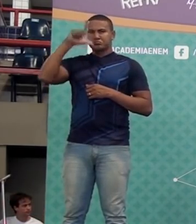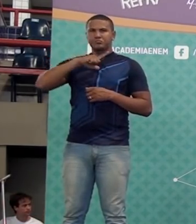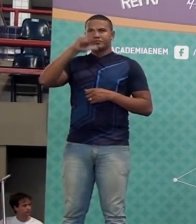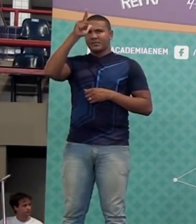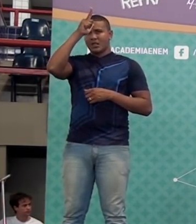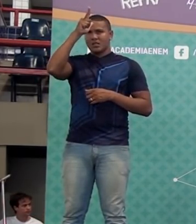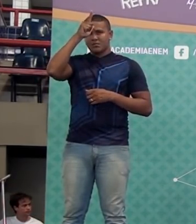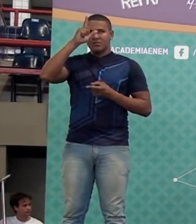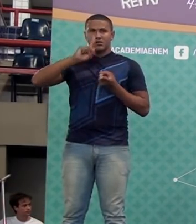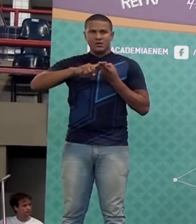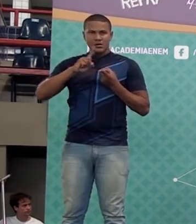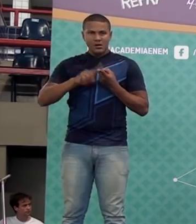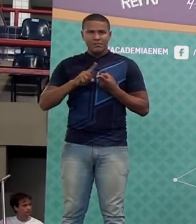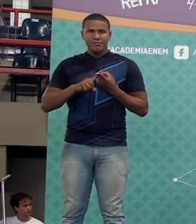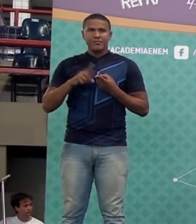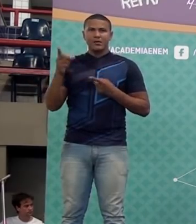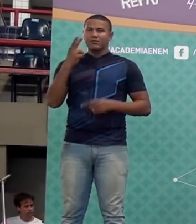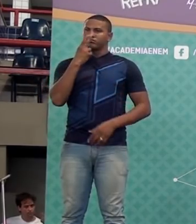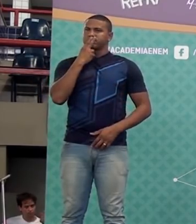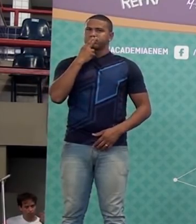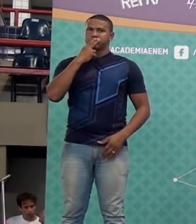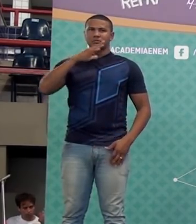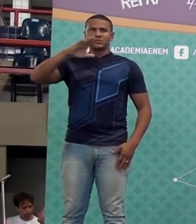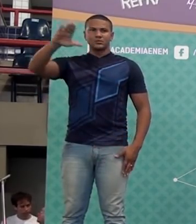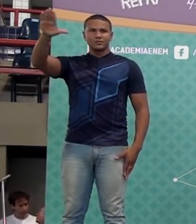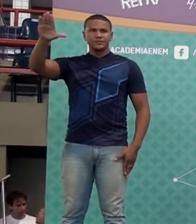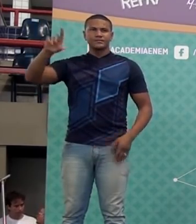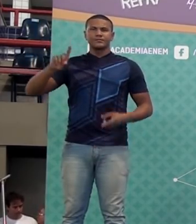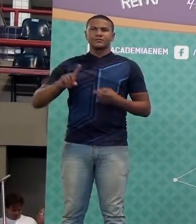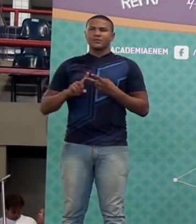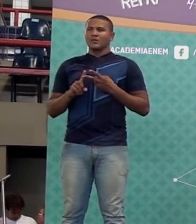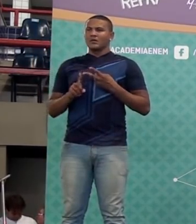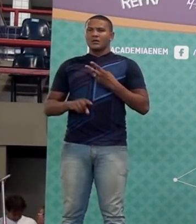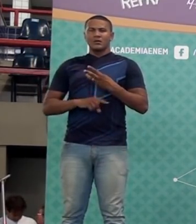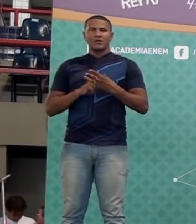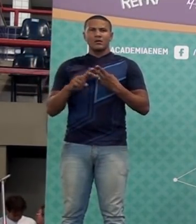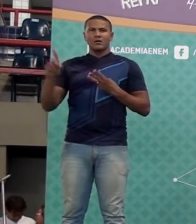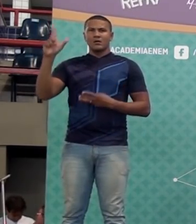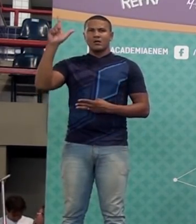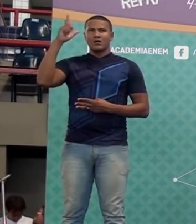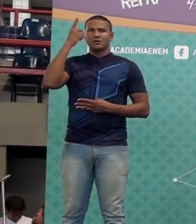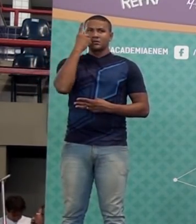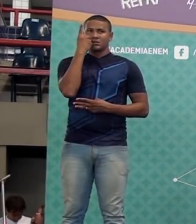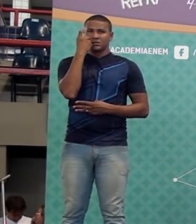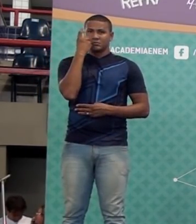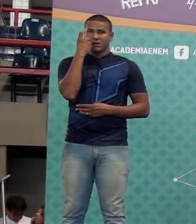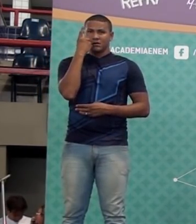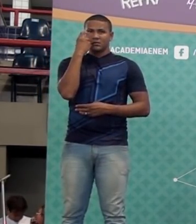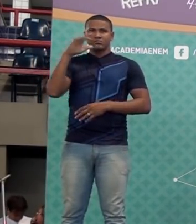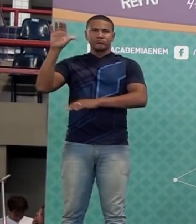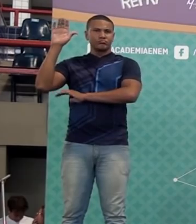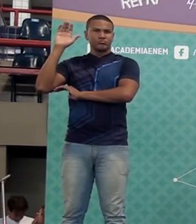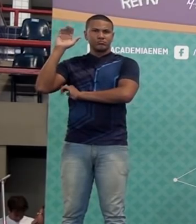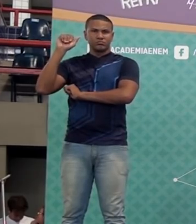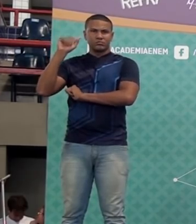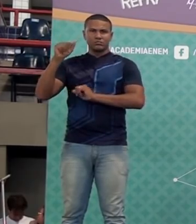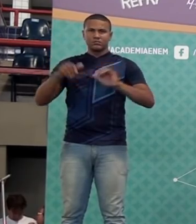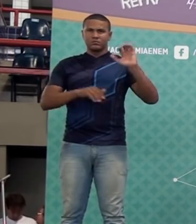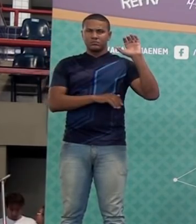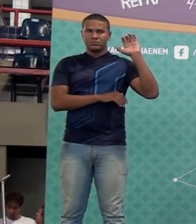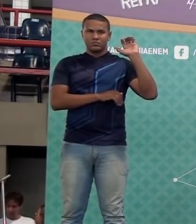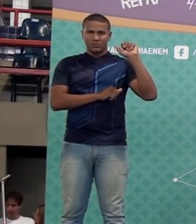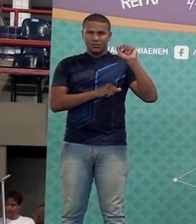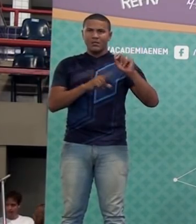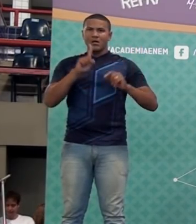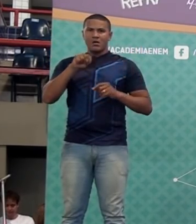em 33 com Hitler, a Espanha com o Franco, depois da Guerra Civil